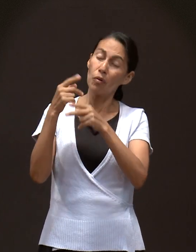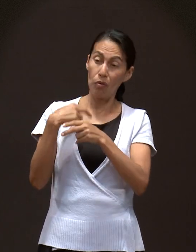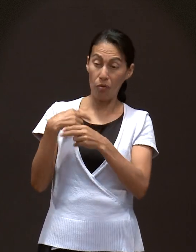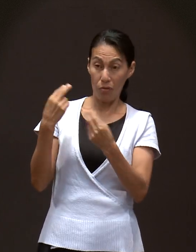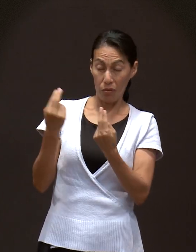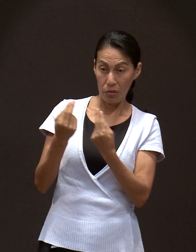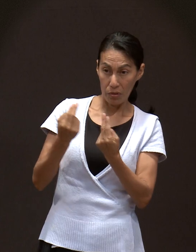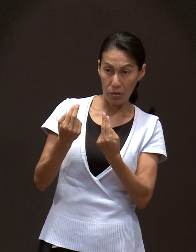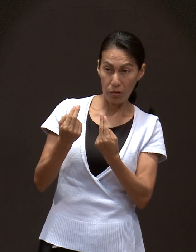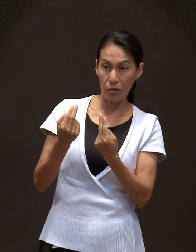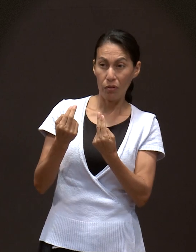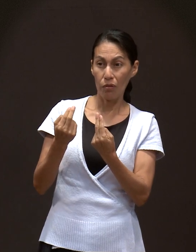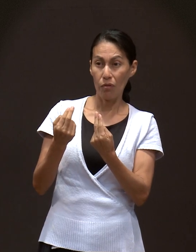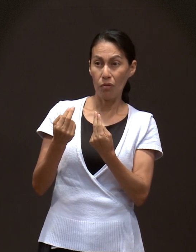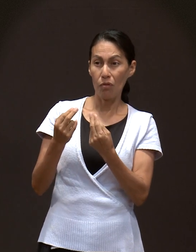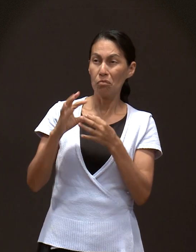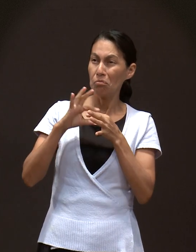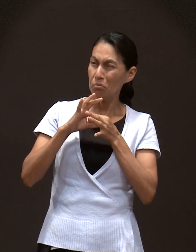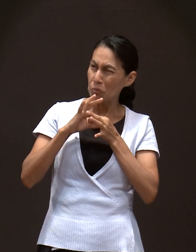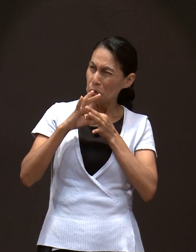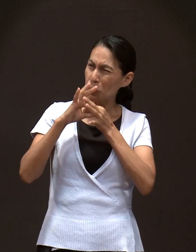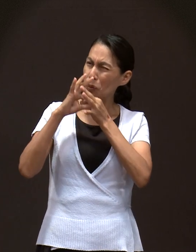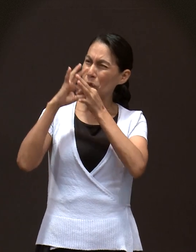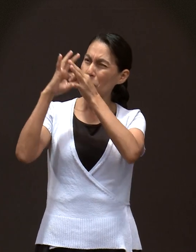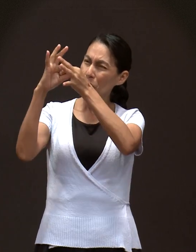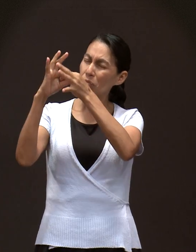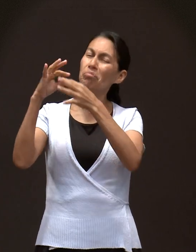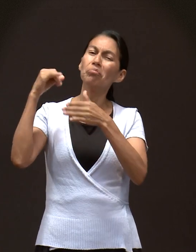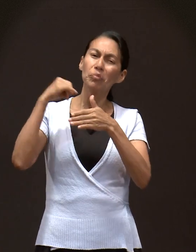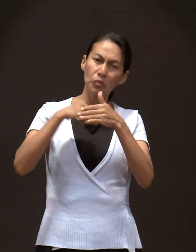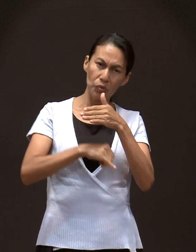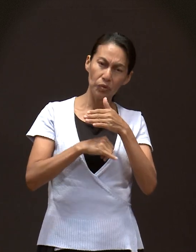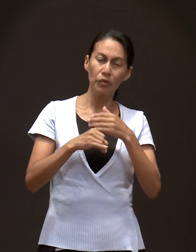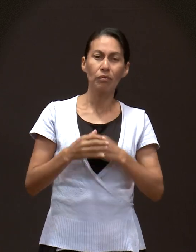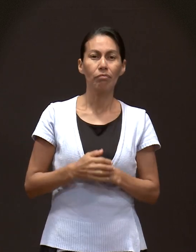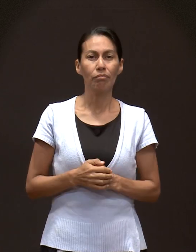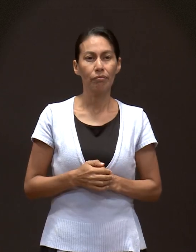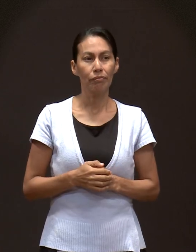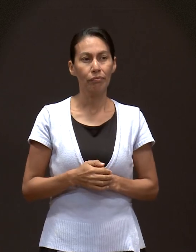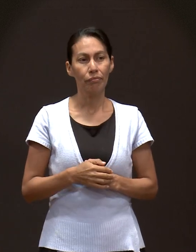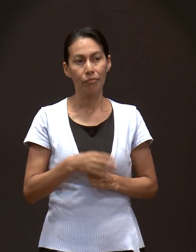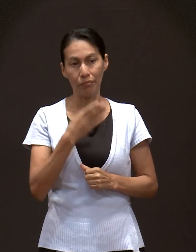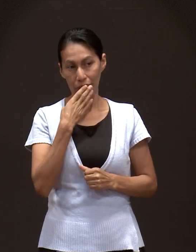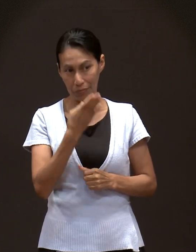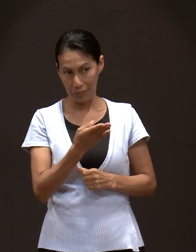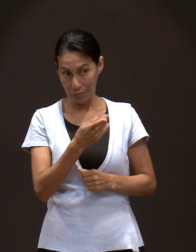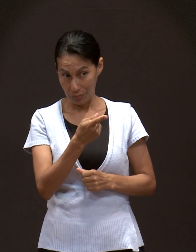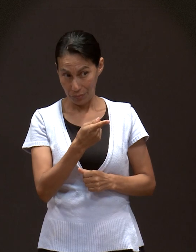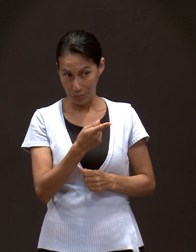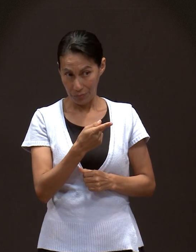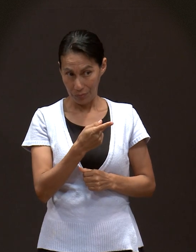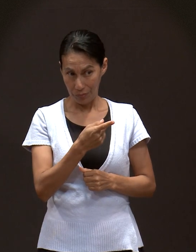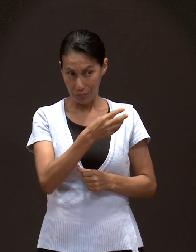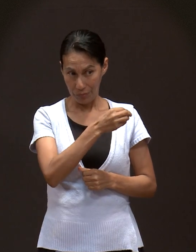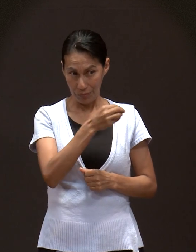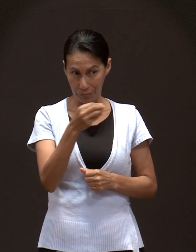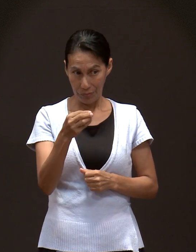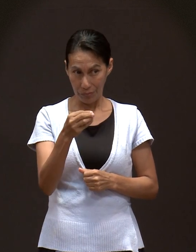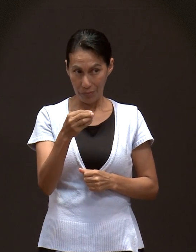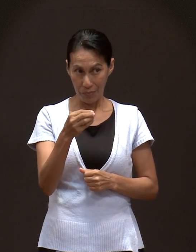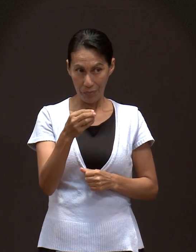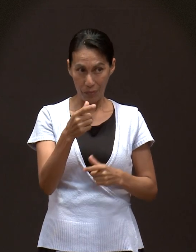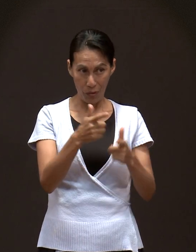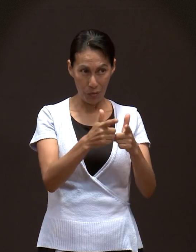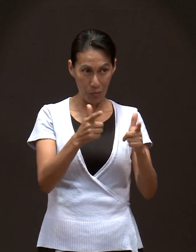más allá de lo que necesito, sino tener una relación un poco más profunda con Él. Kevin, tú eres el